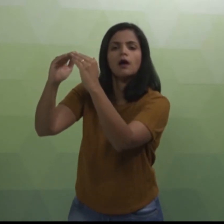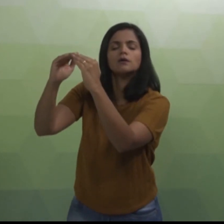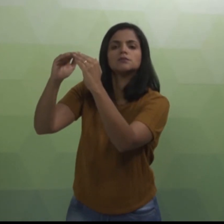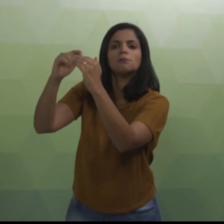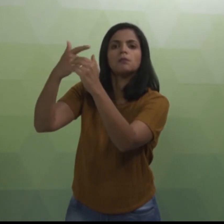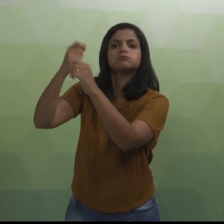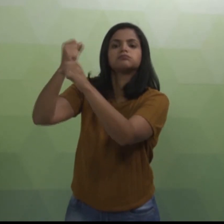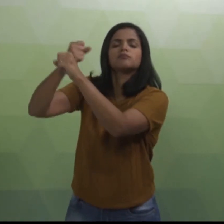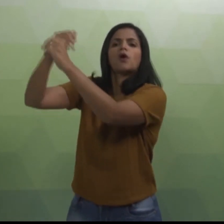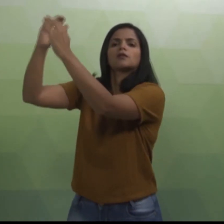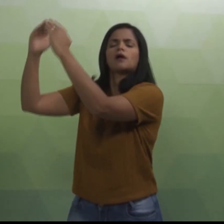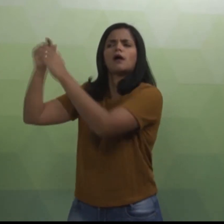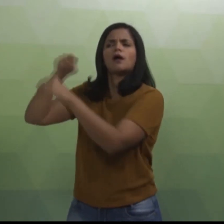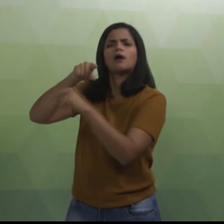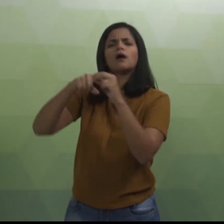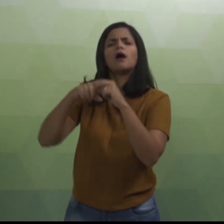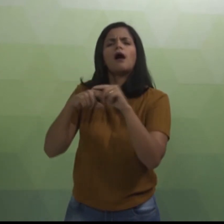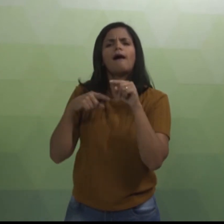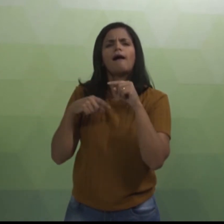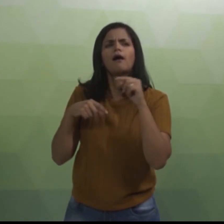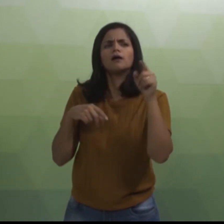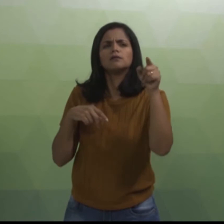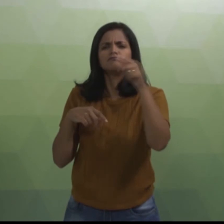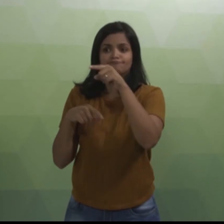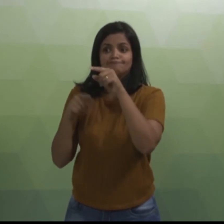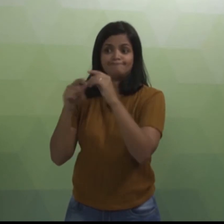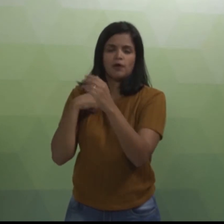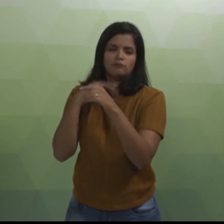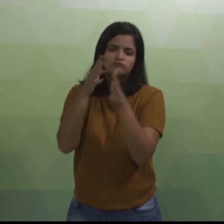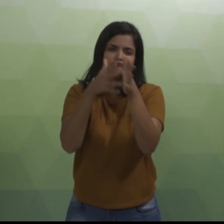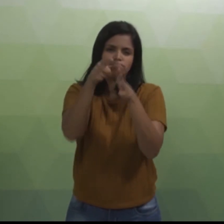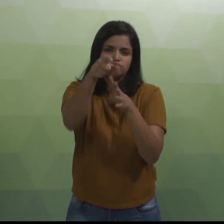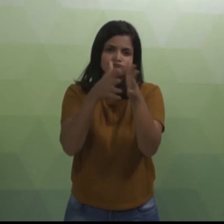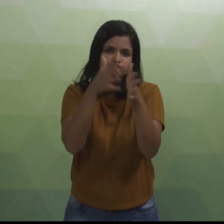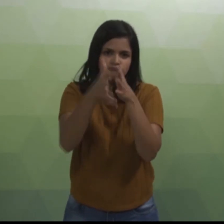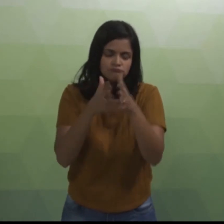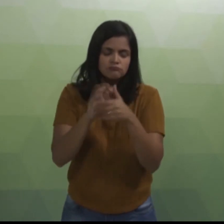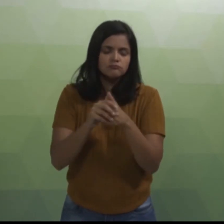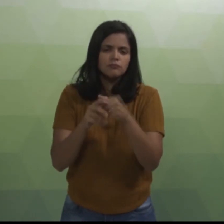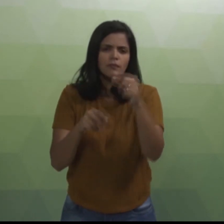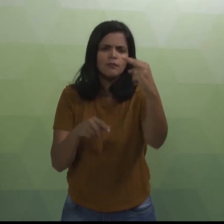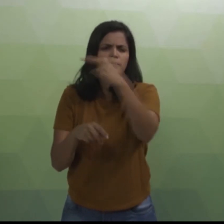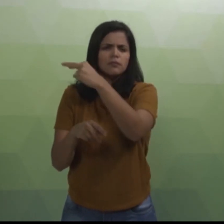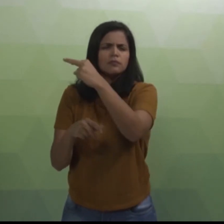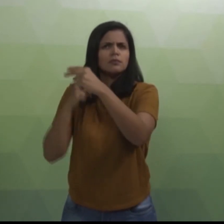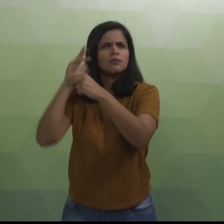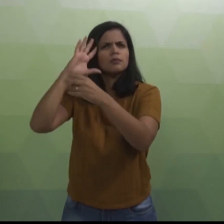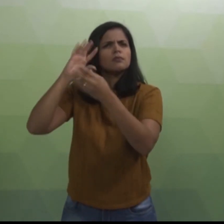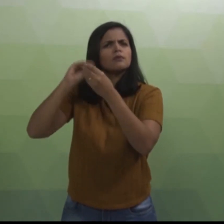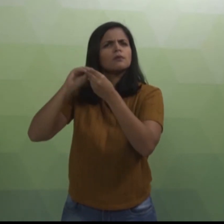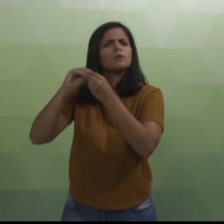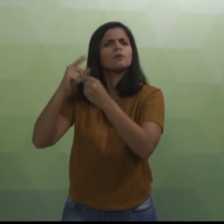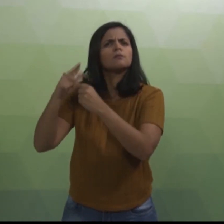depois eu construí uma outra casa, construí uma outra casa. Então, essa sinalização vai ficar